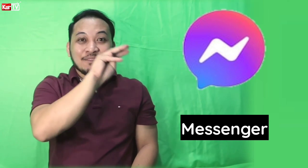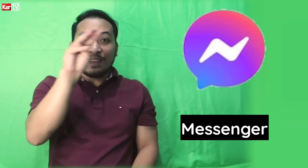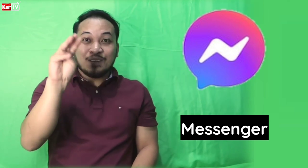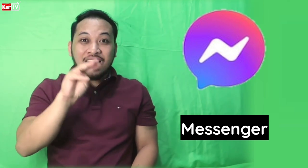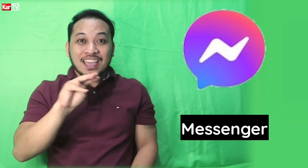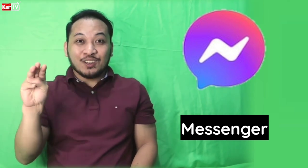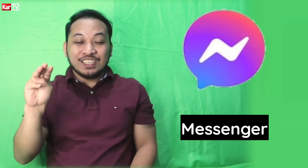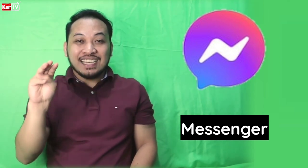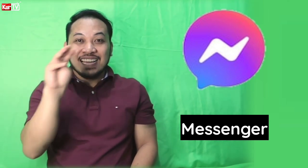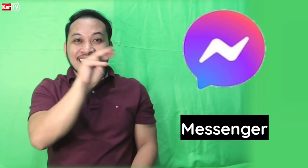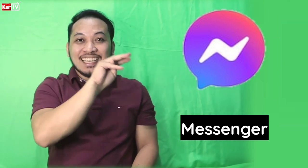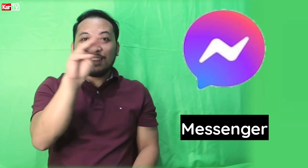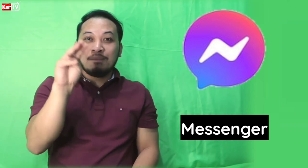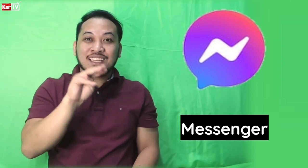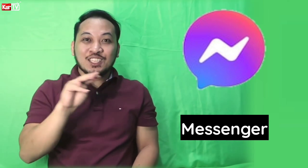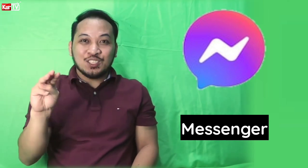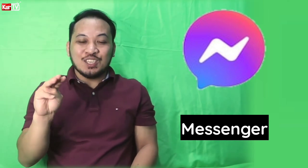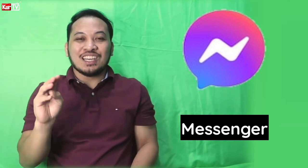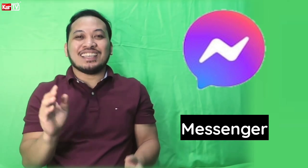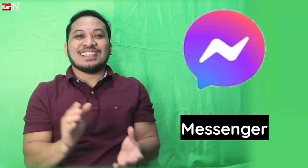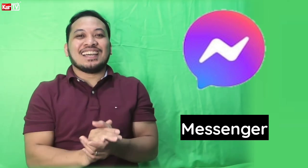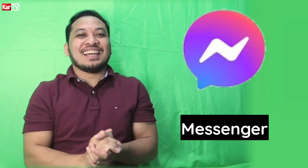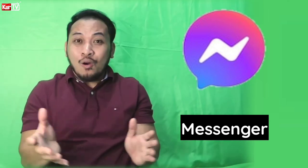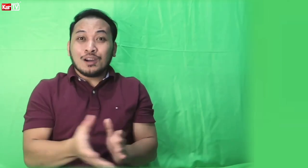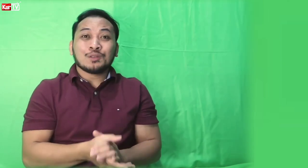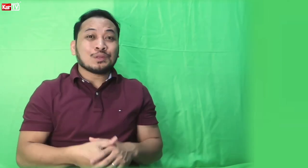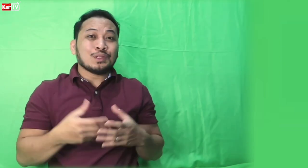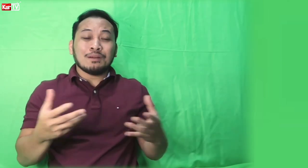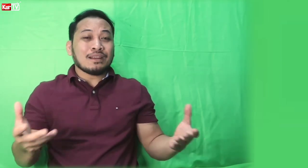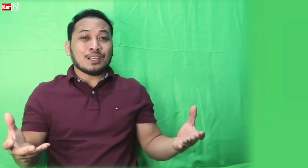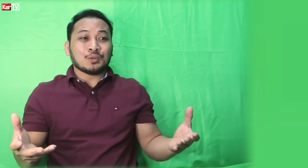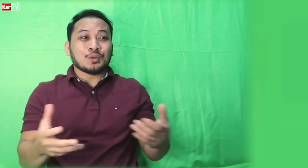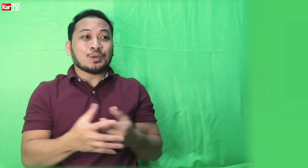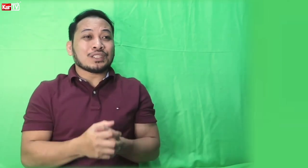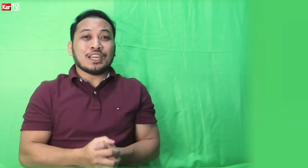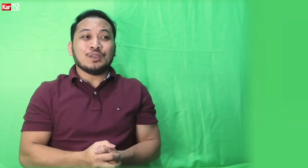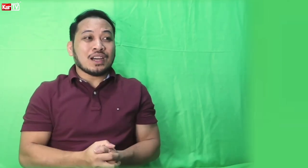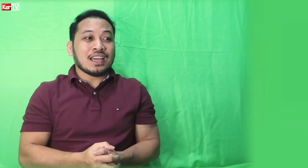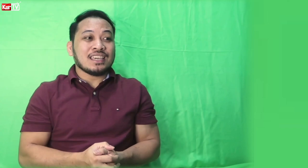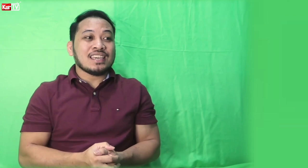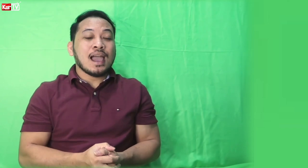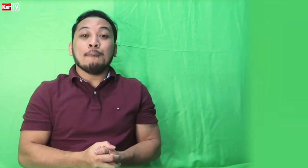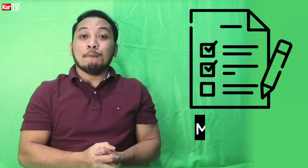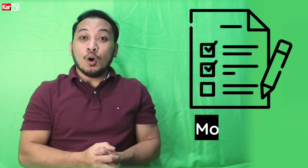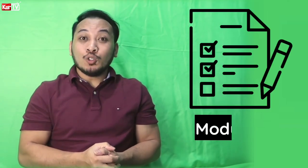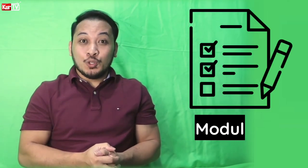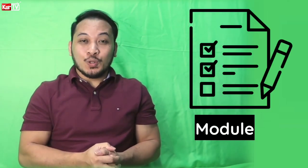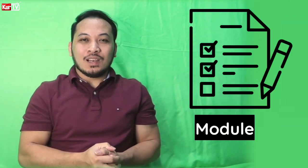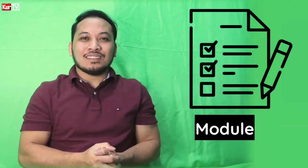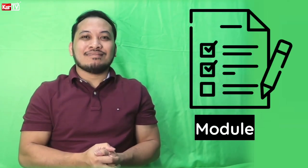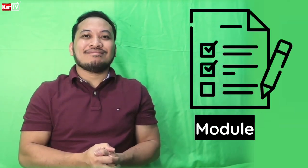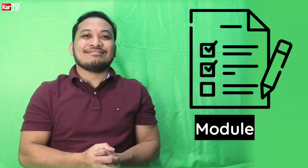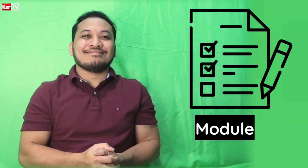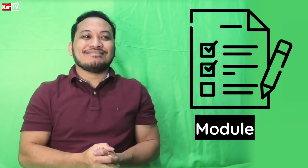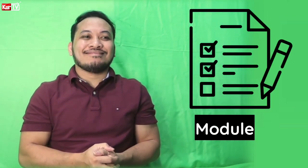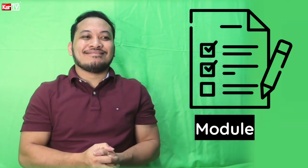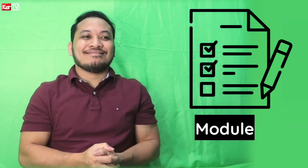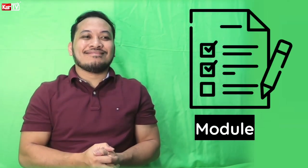Diba yung icon niya, ganyan, messenger, ayan. O ang susunod naman na ituturo ko sa inyo ay module.